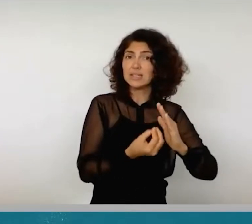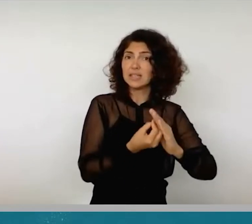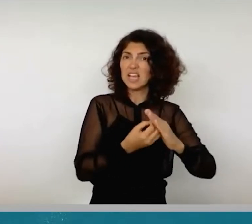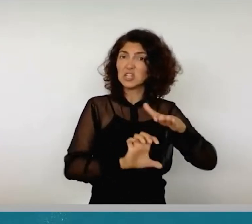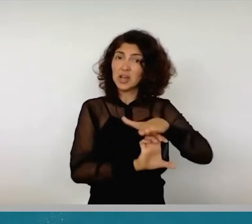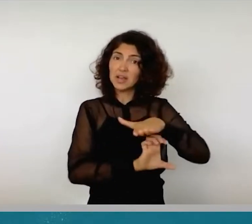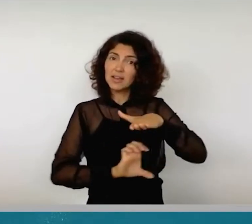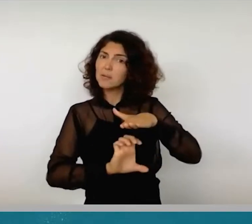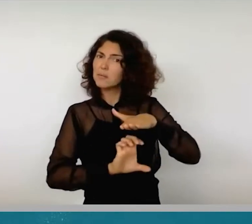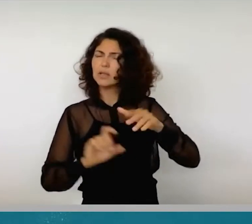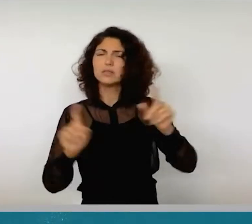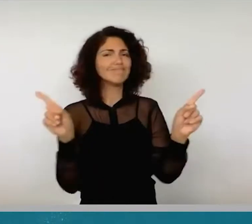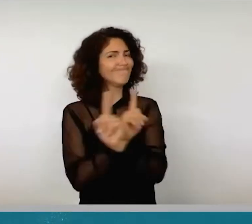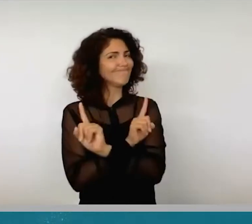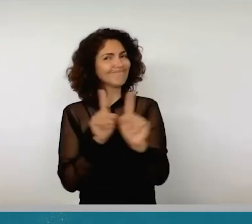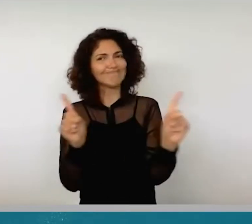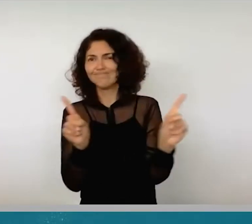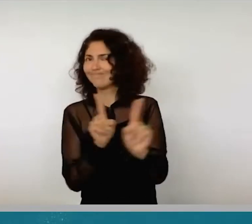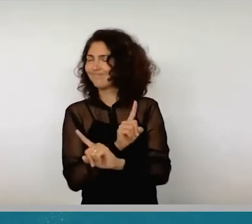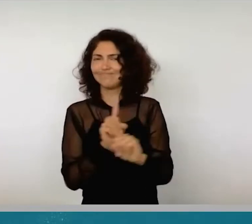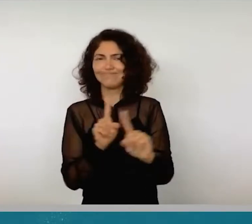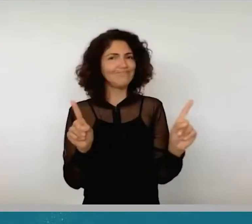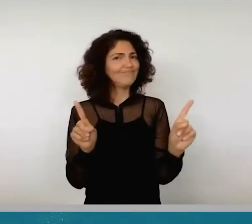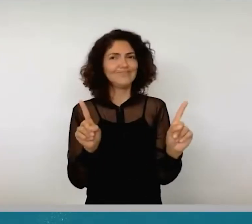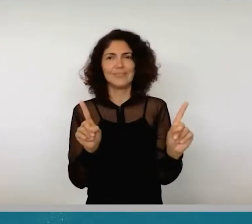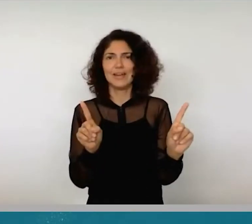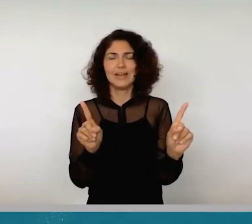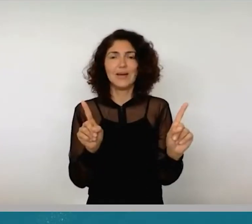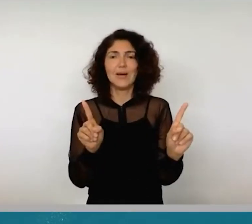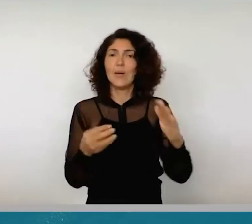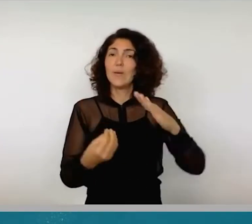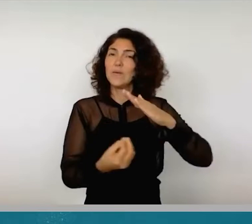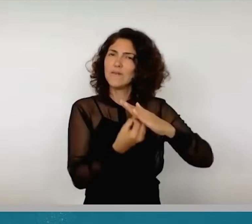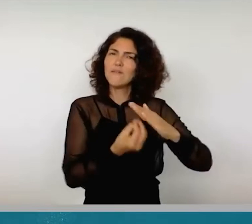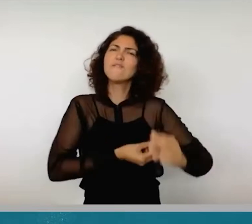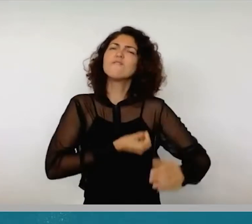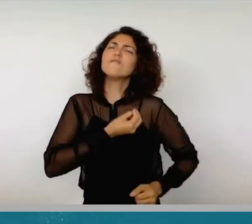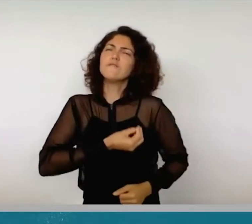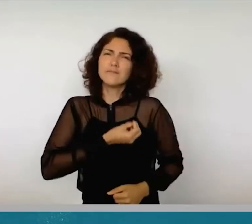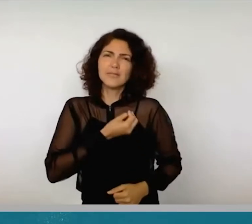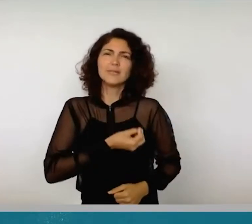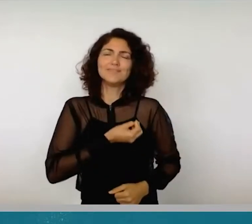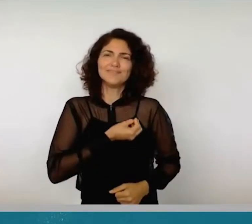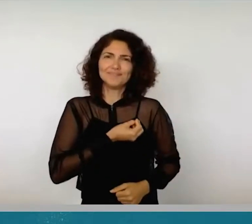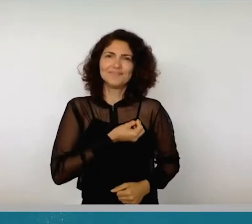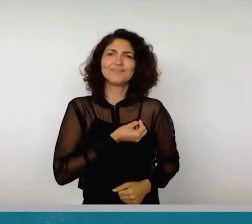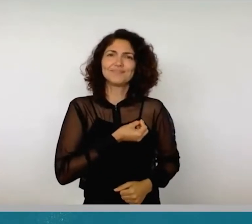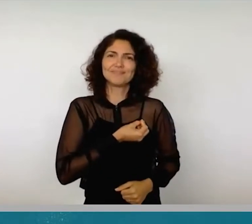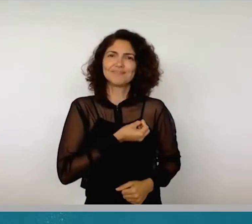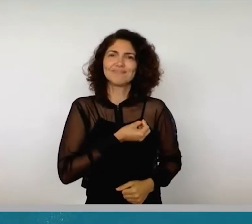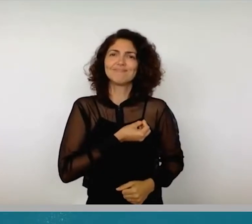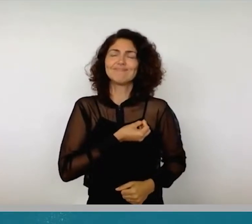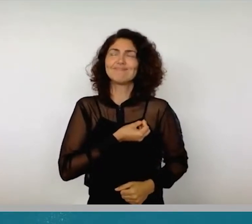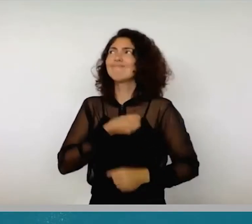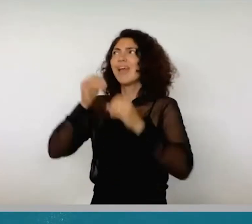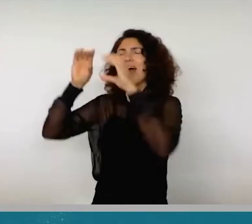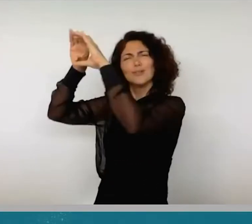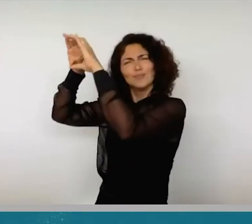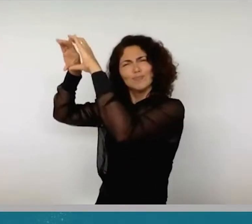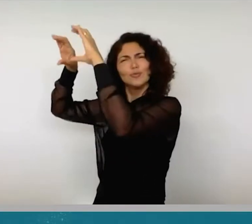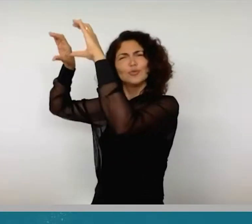igreja é uma entidade orgânica dos céus.